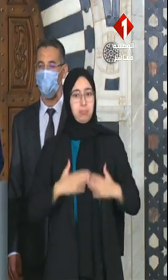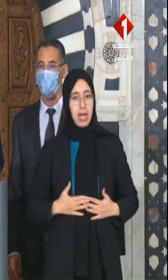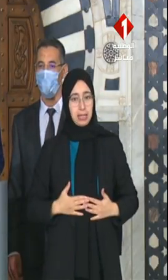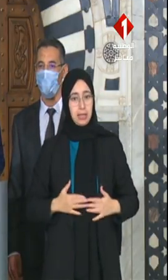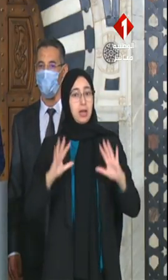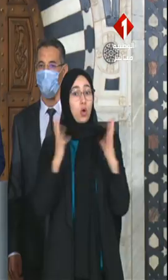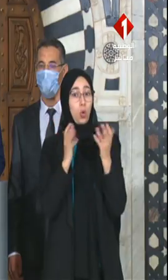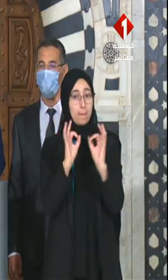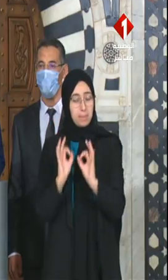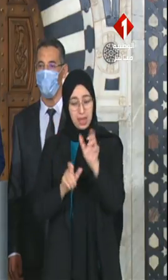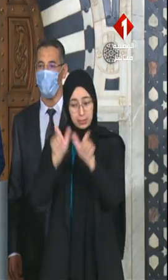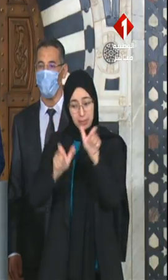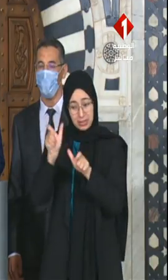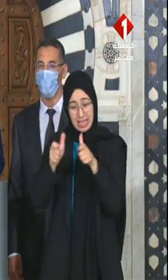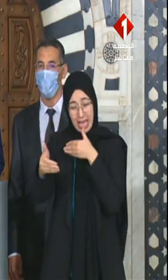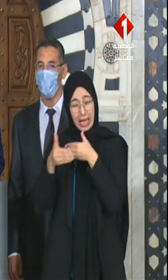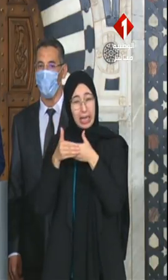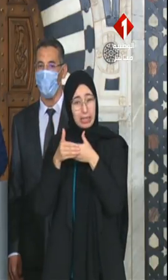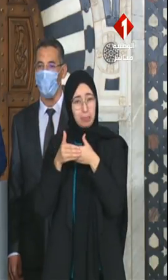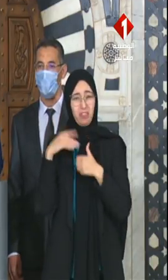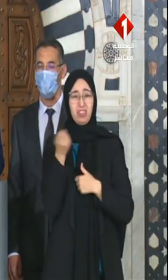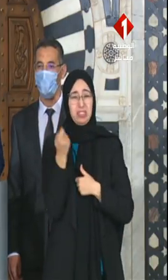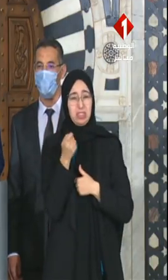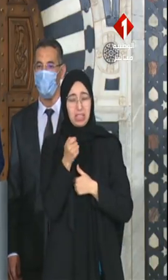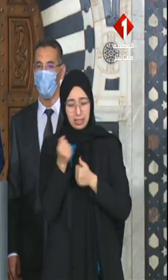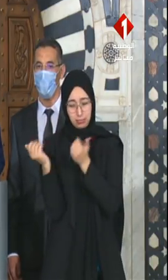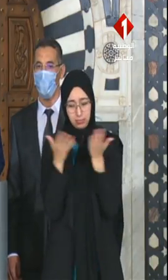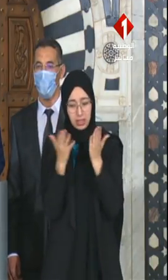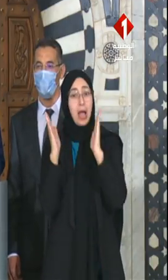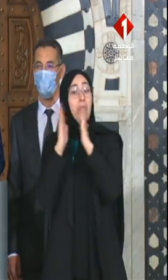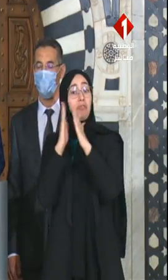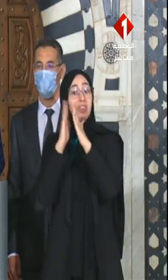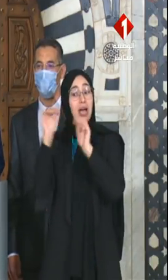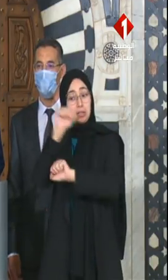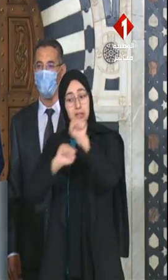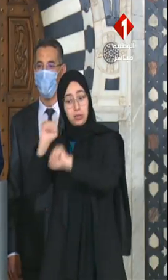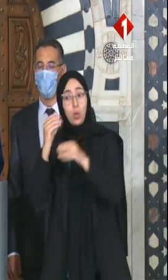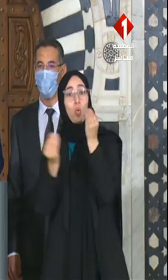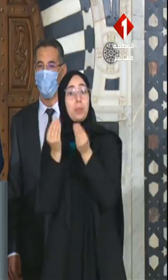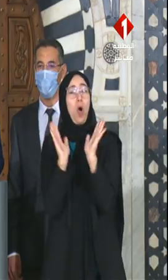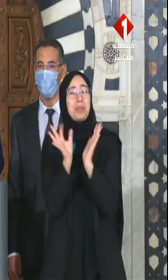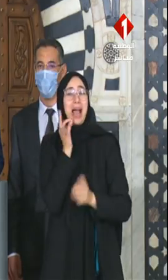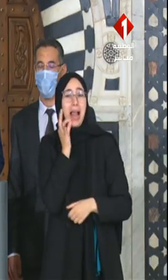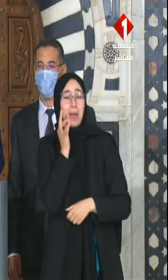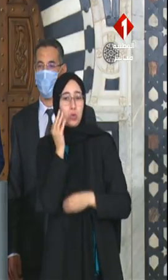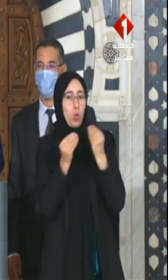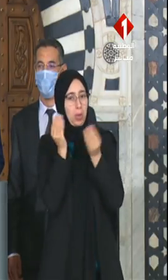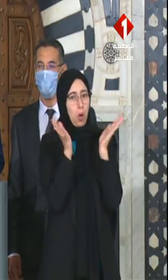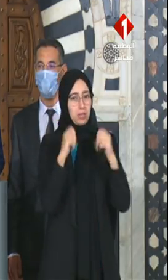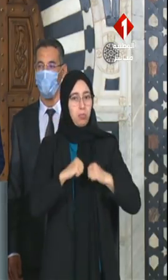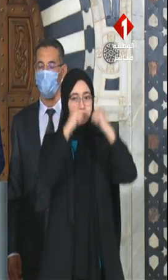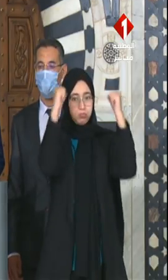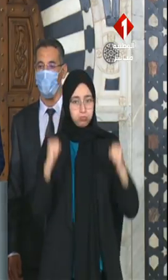قرب بالمريض، التكفل به بسرعة في منزله في المستشفى المحلي، وهذا